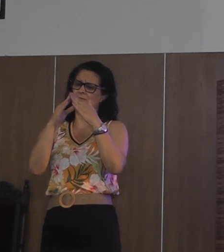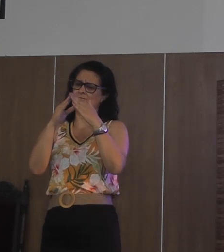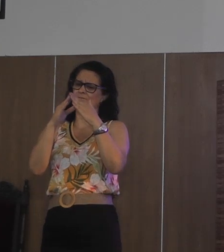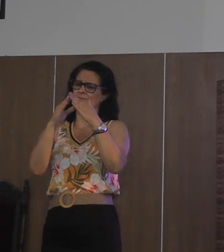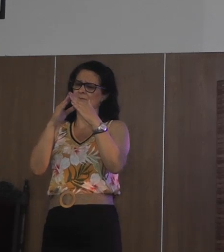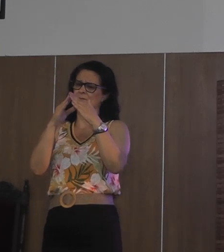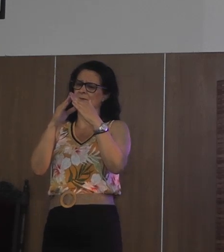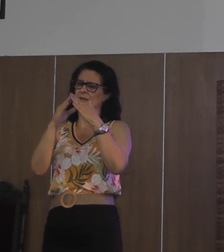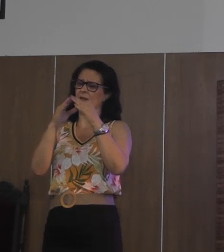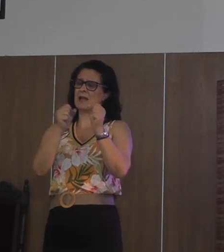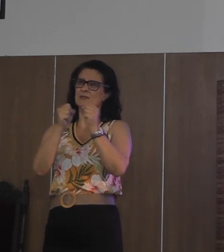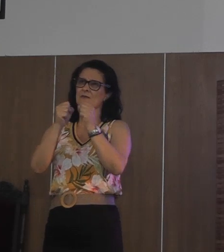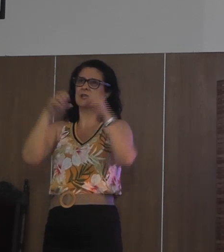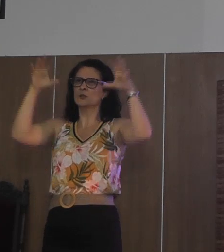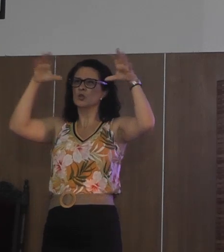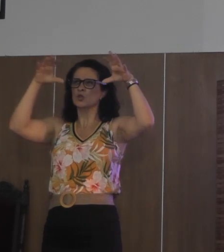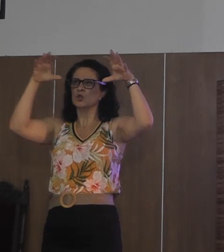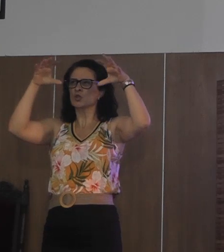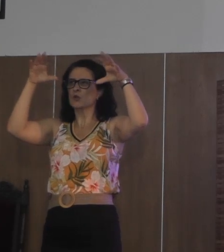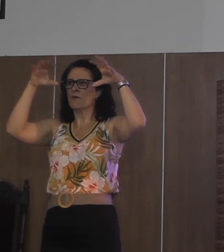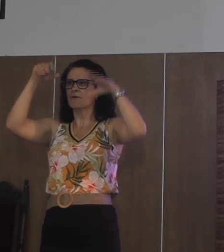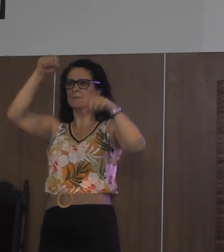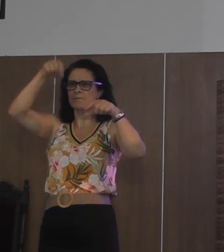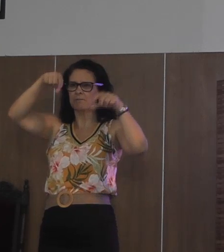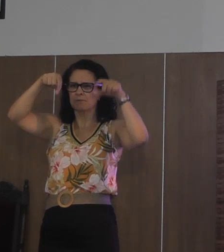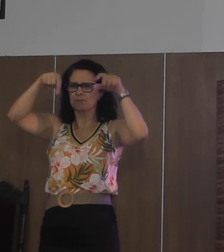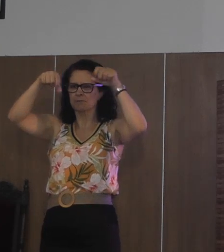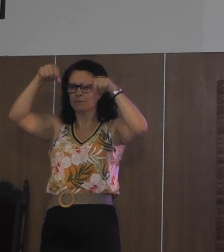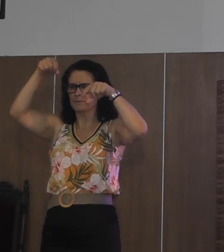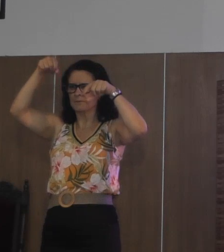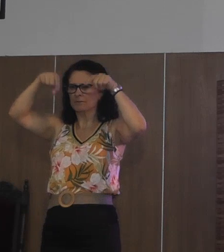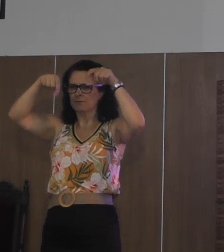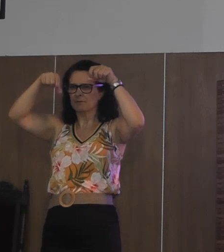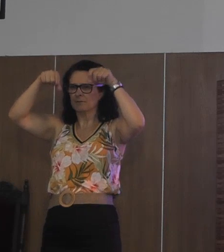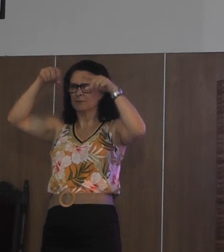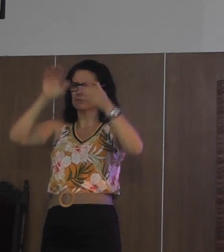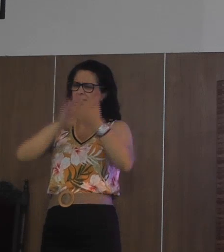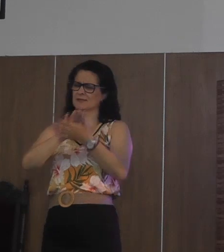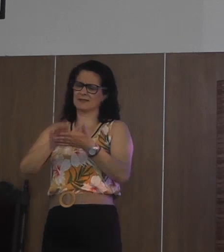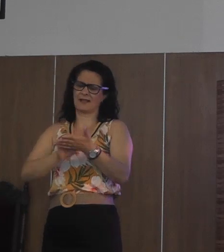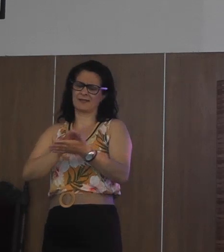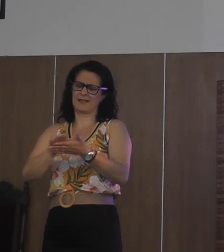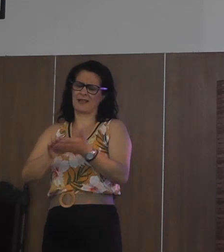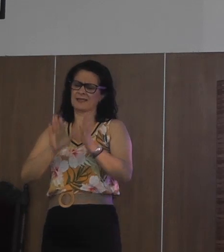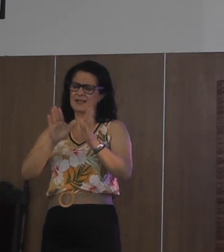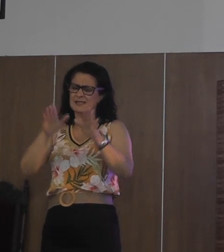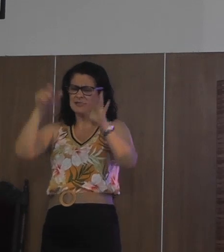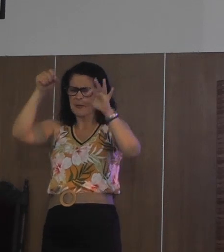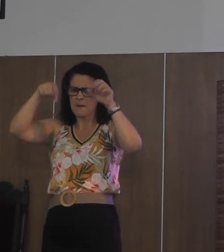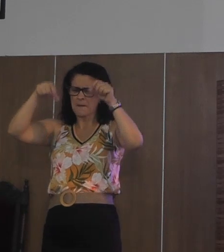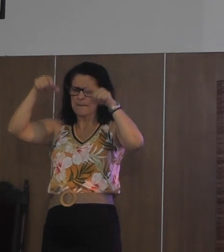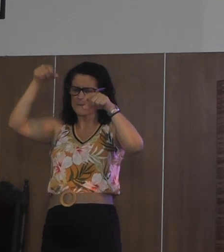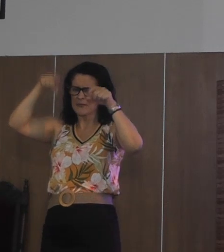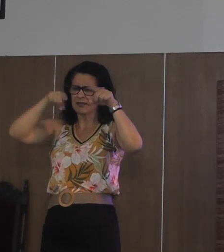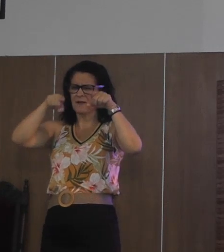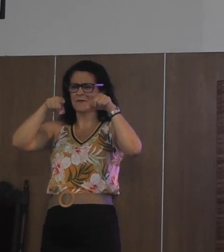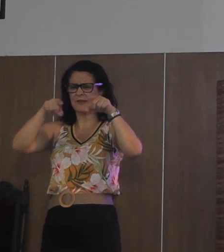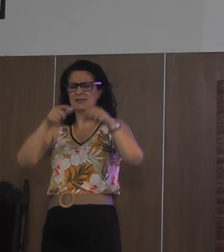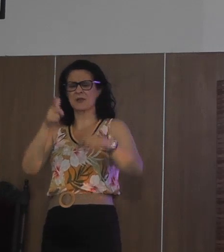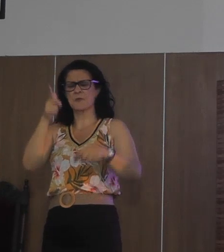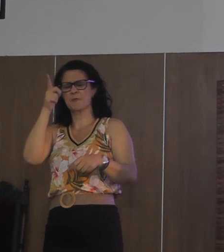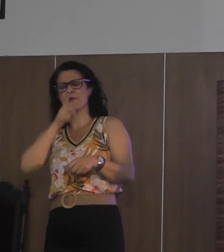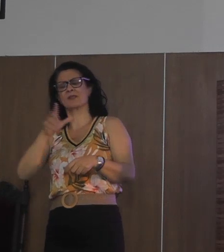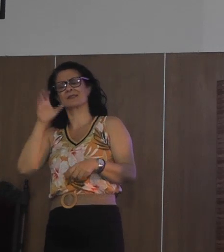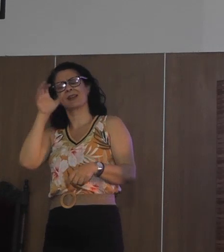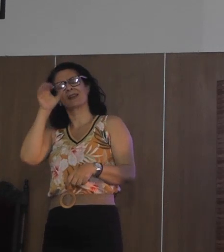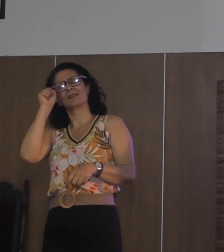chove a água não entra, ou até mesmo se entra, você consegue dormir com tranquilidade, você tem paz no seu